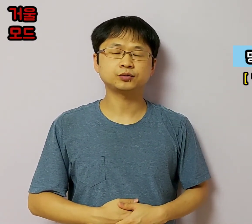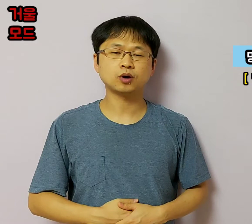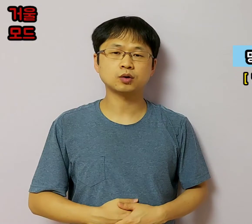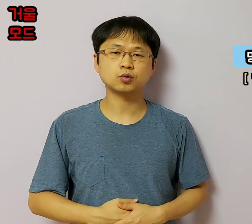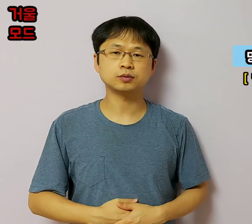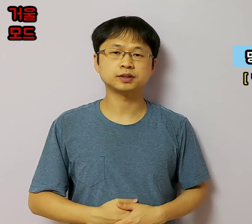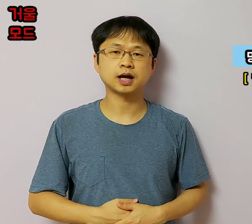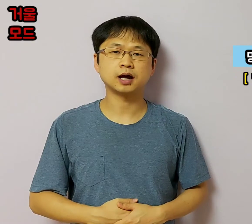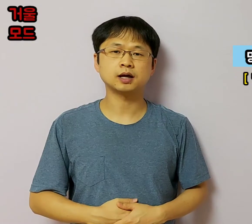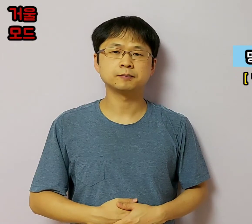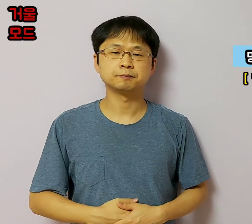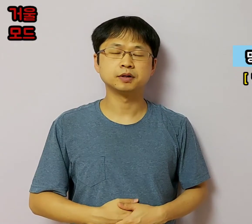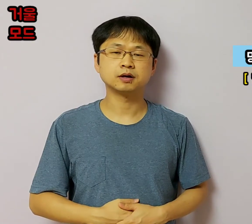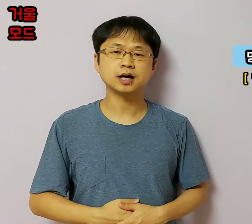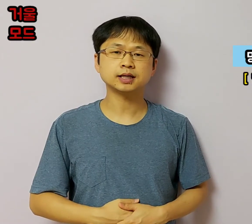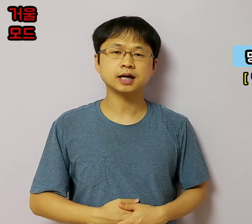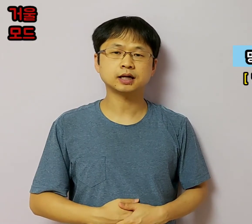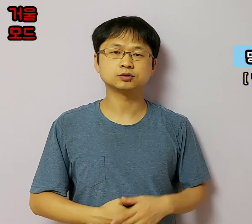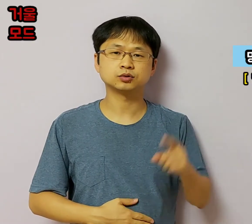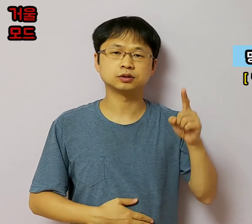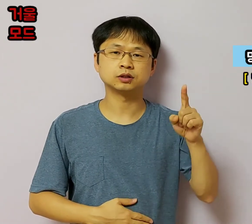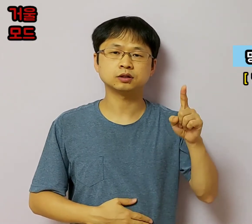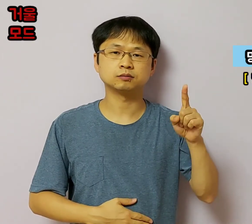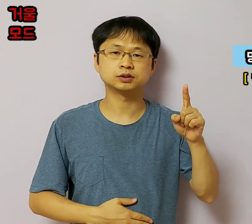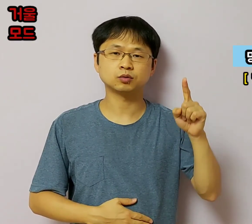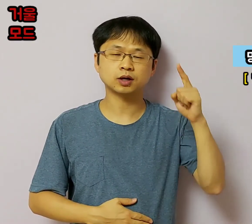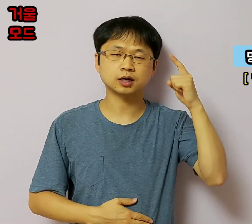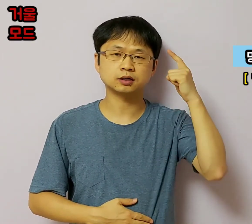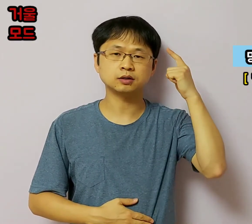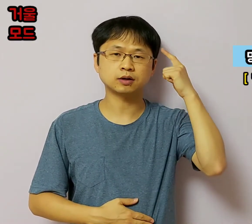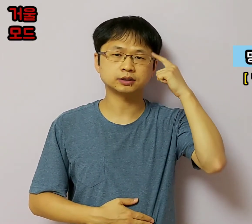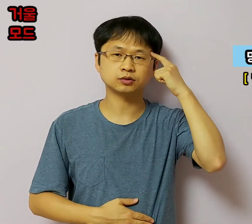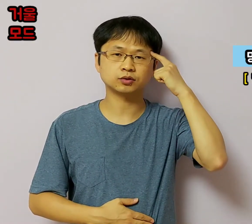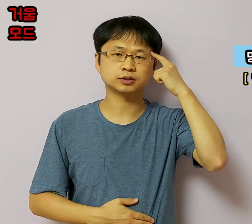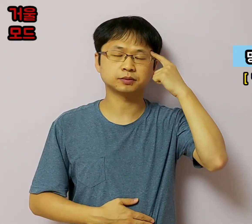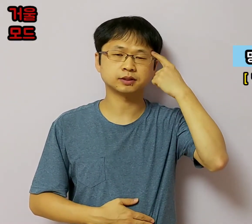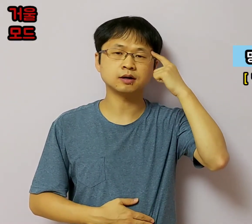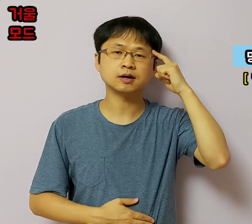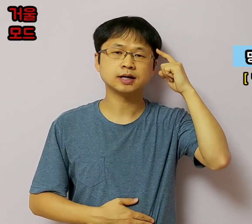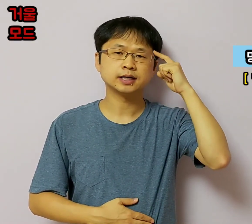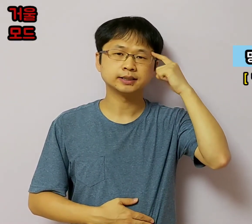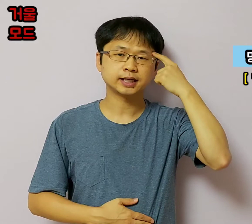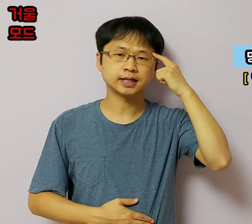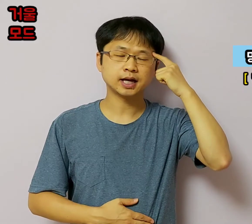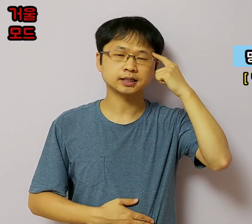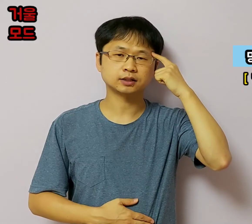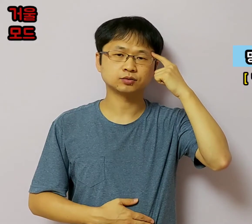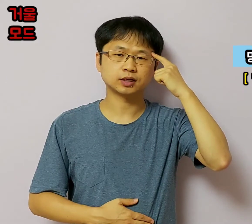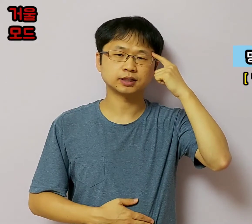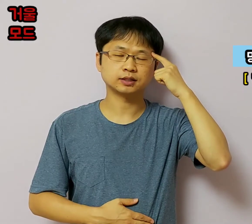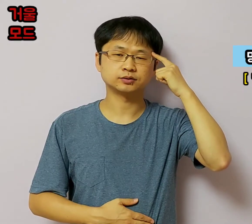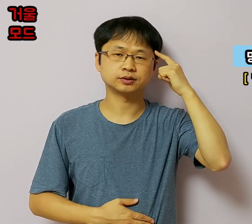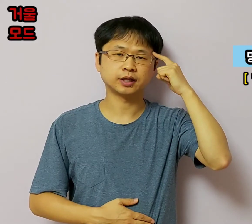쉬기도 하고입니다. 멍하다라는 소는 검지손가락을 관자놀이에 짚어서 생각이라는 소를 나타낼 수